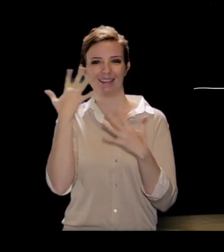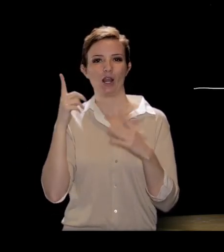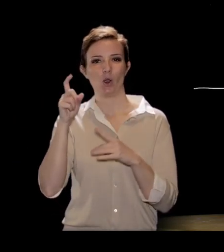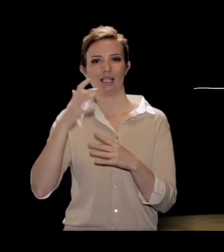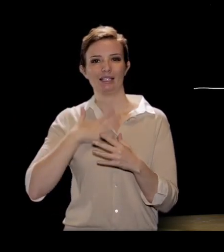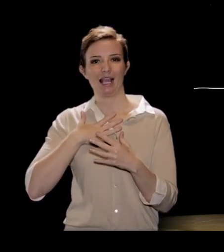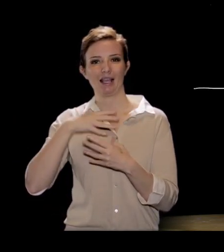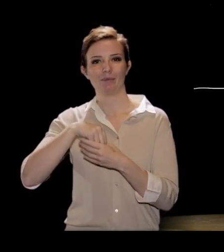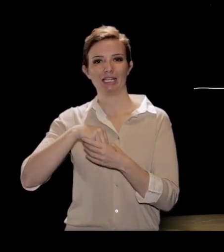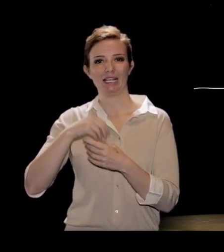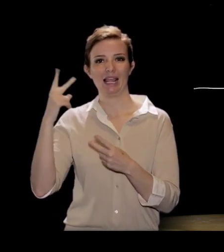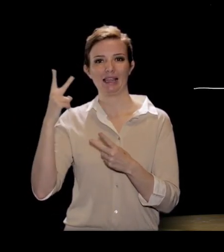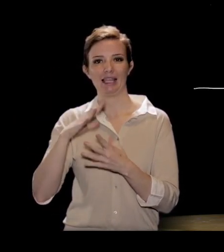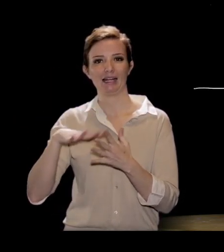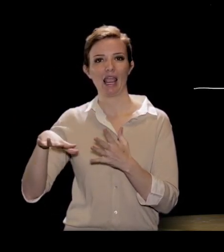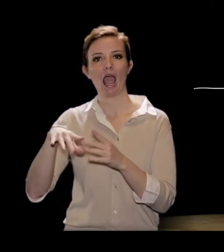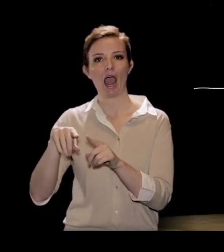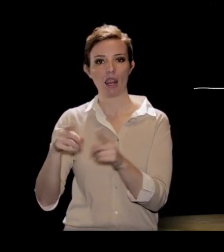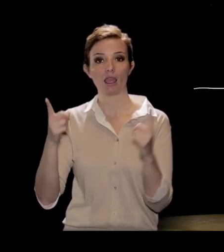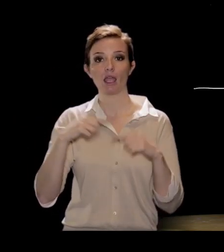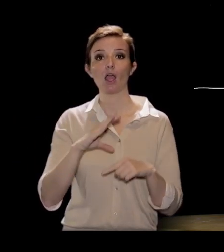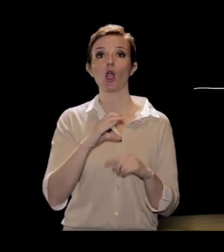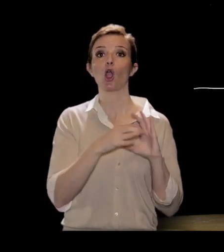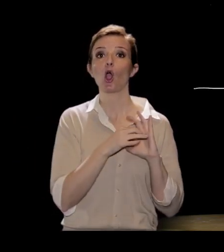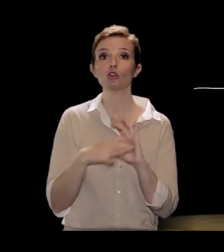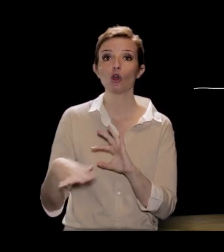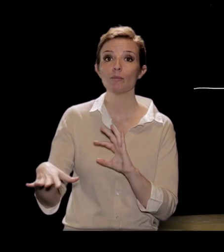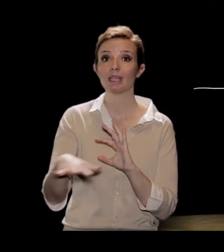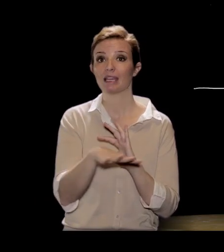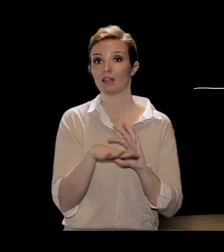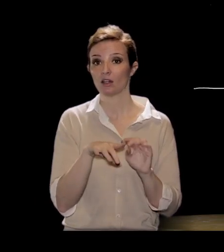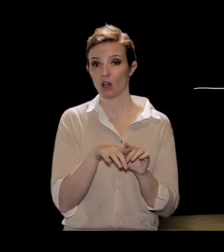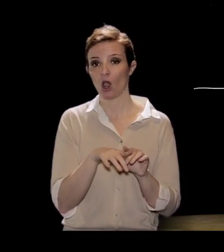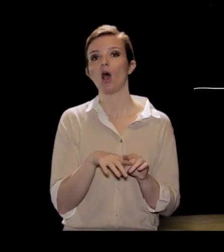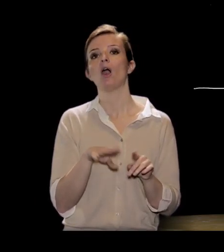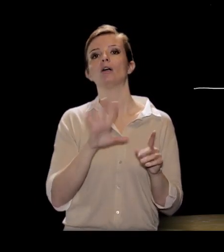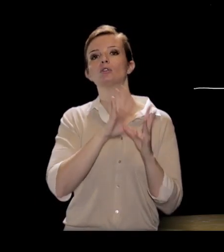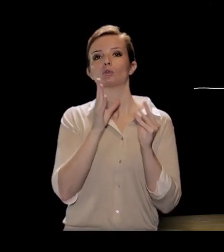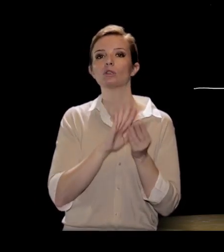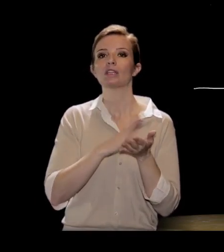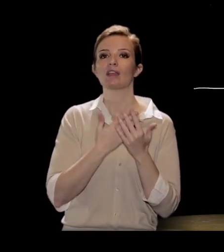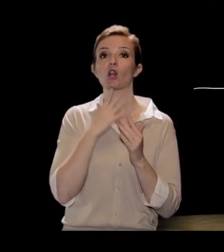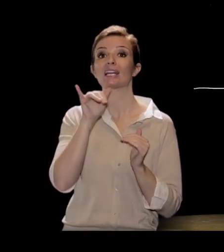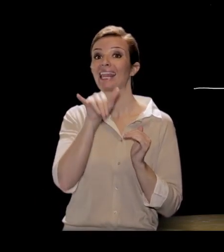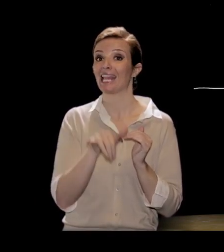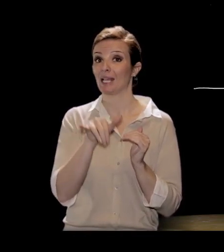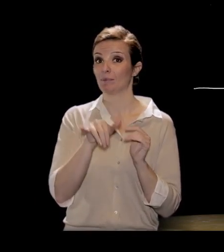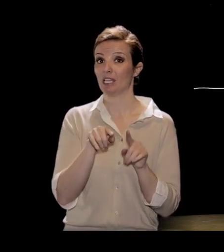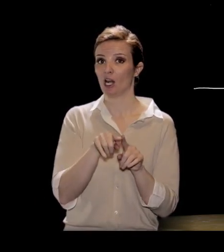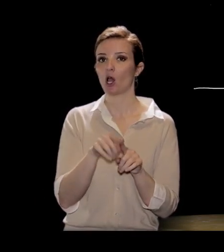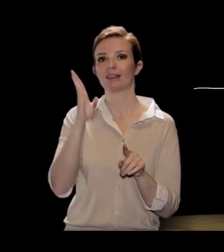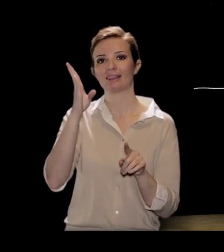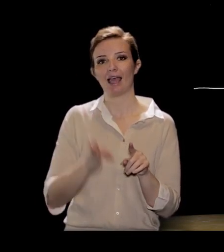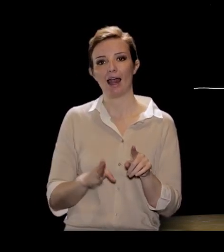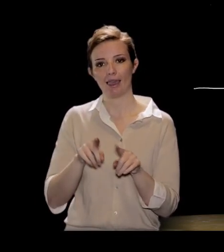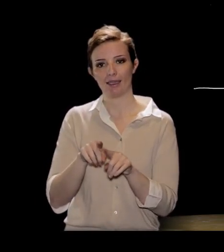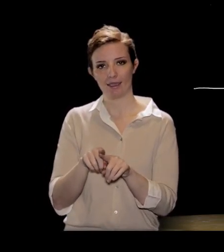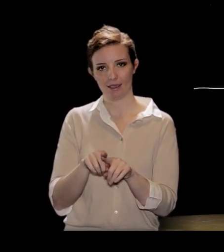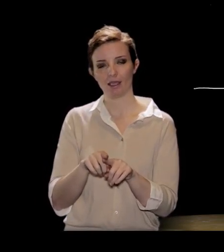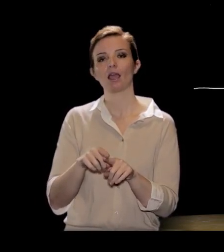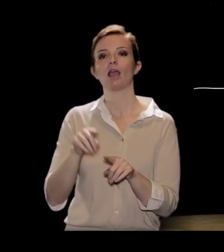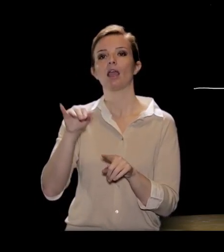ai reali, il codominio sono i valori della y invece, tali che y